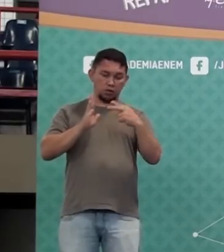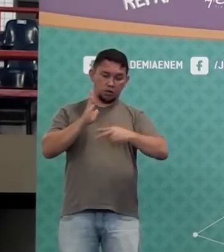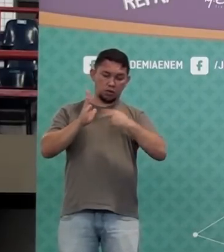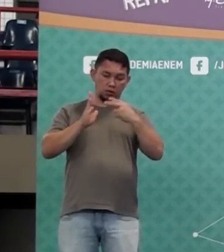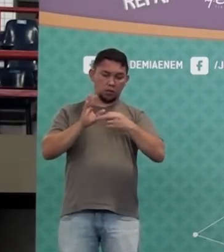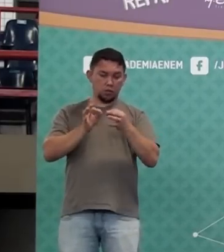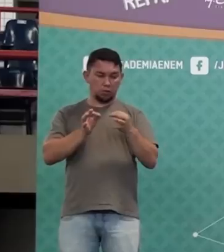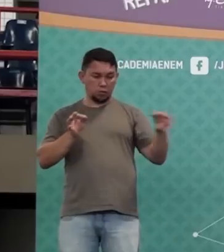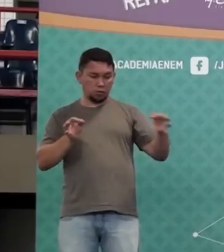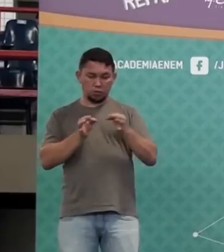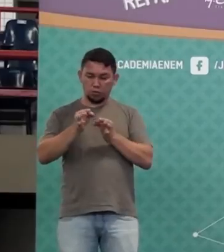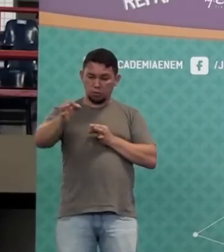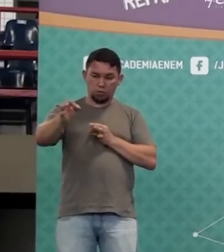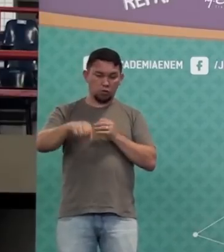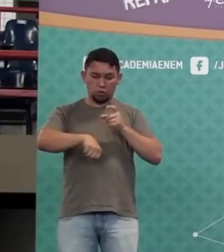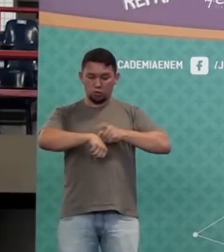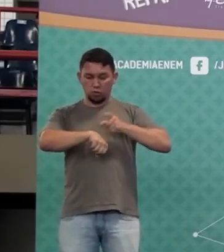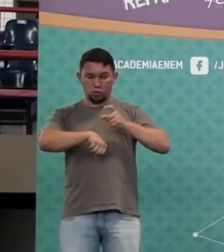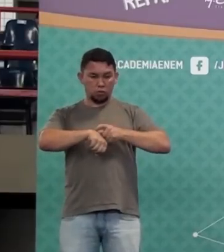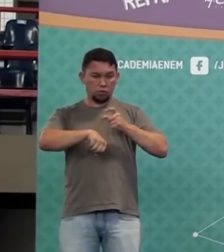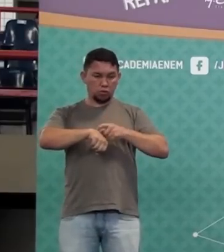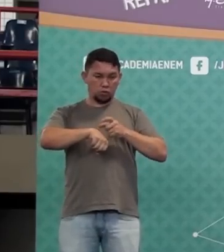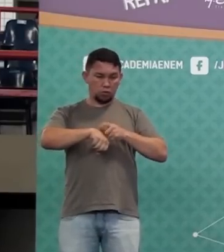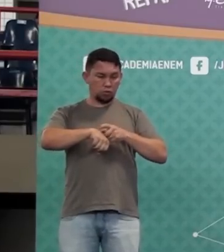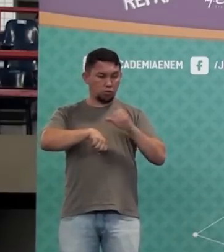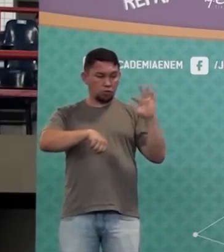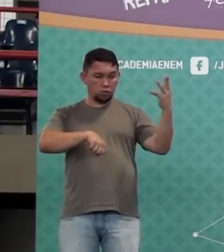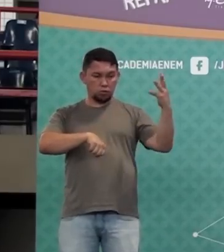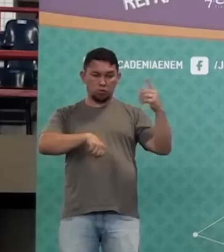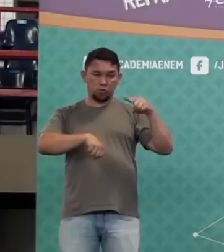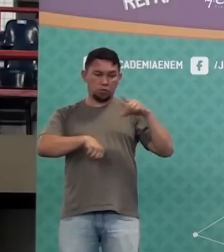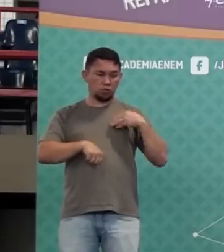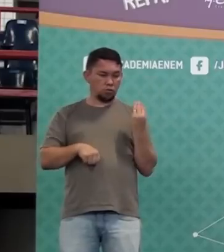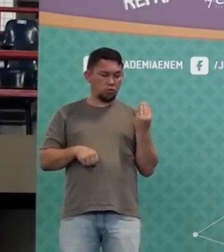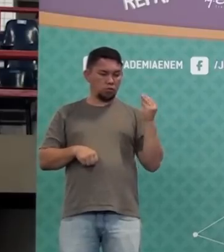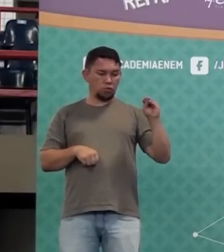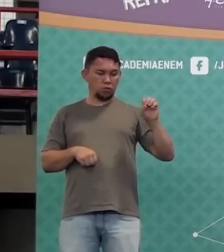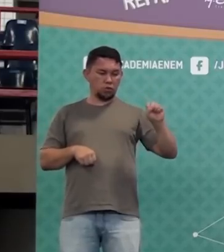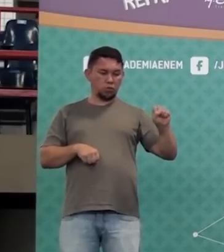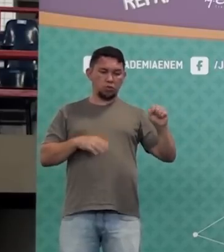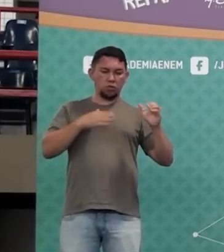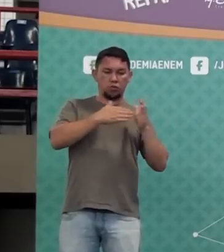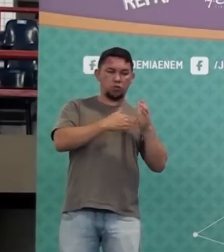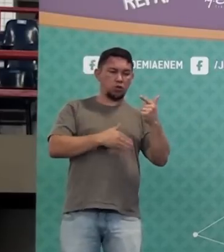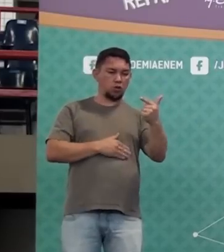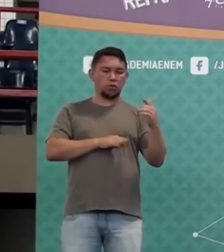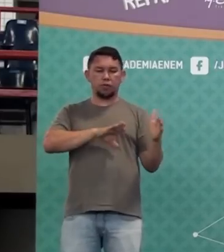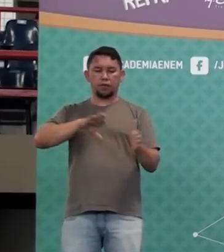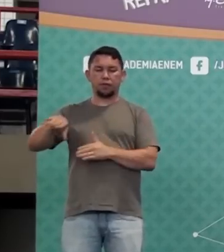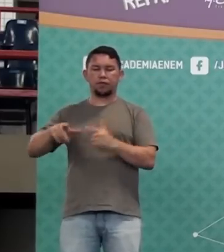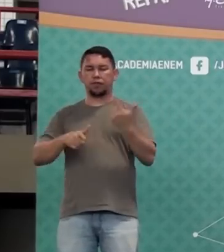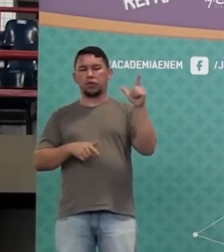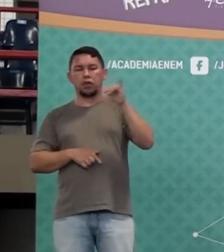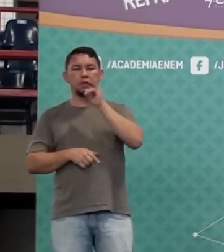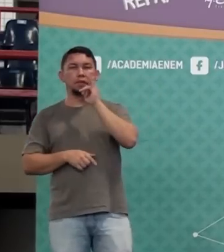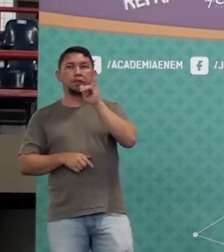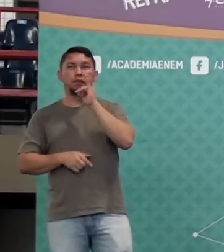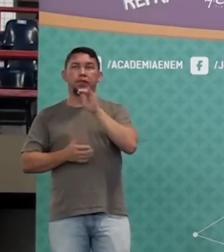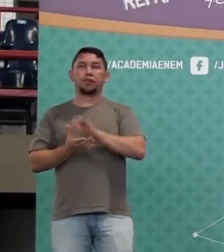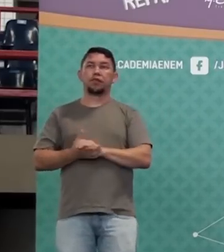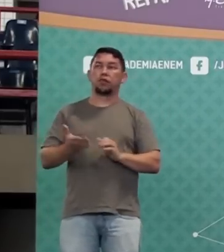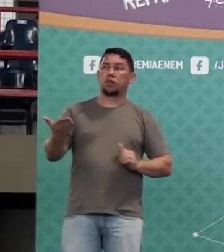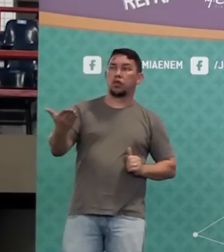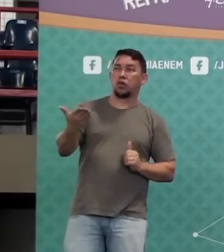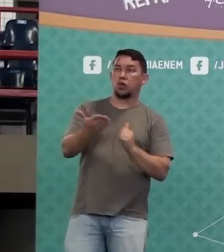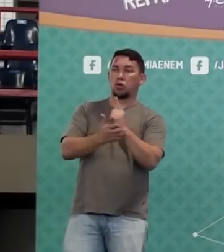de medida, que horas é a medida do tempo, nós não pluralizamos. Outro exemplo, eu digo, eu